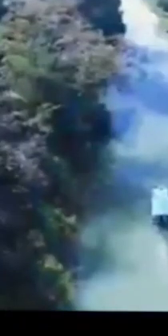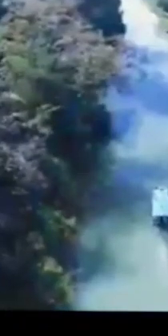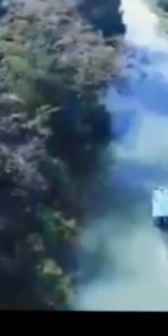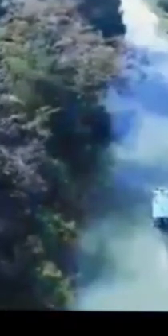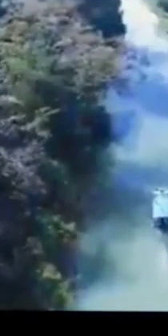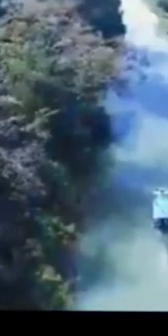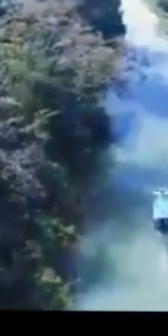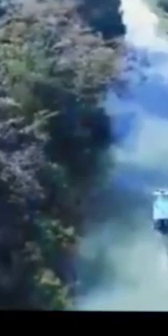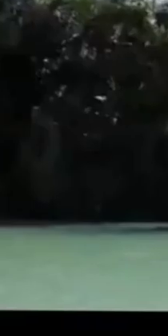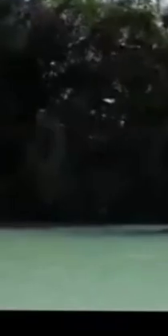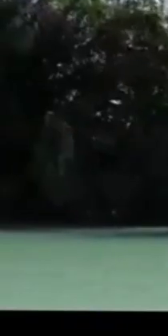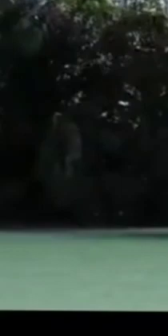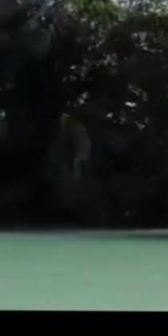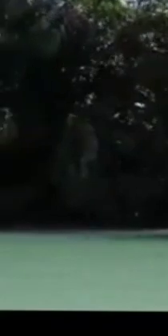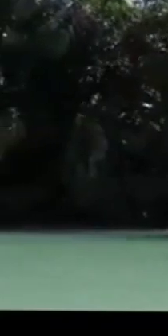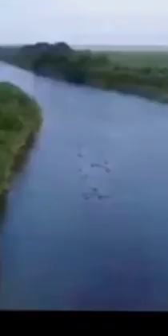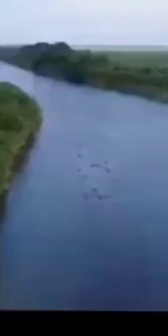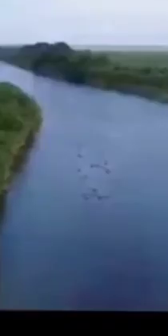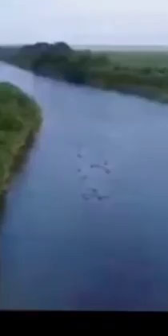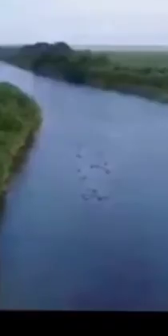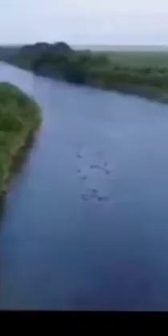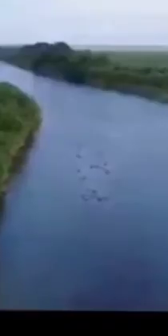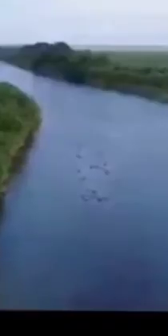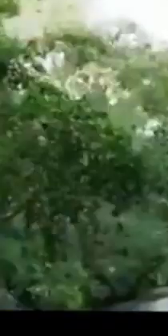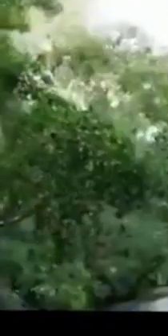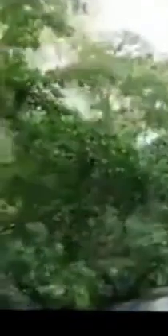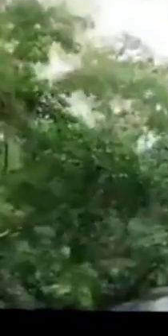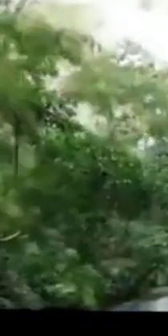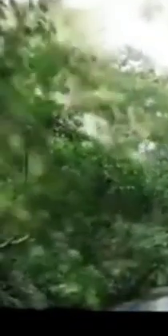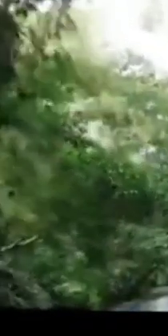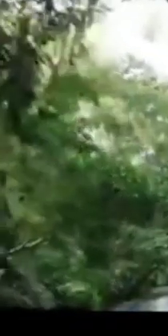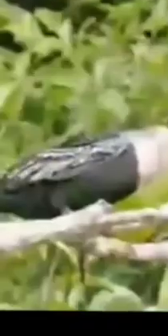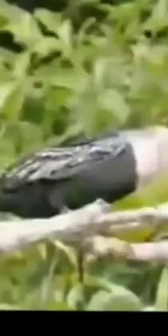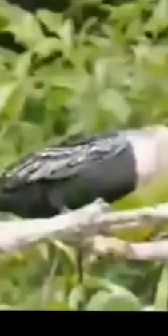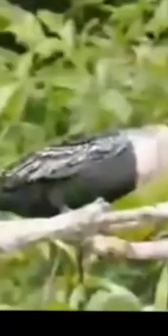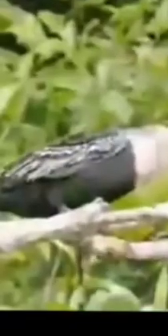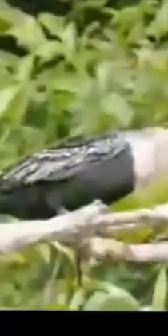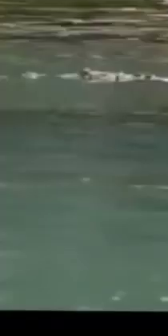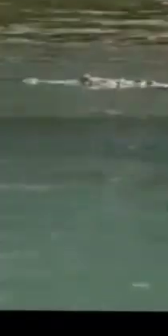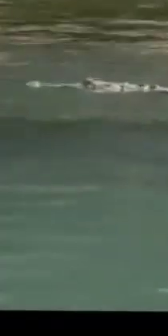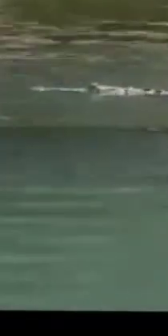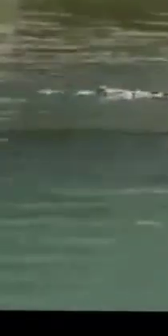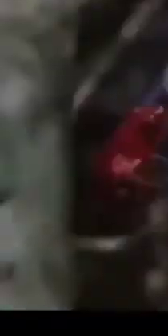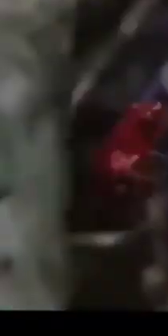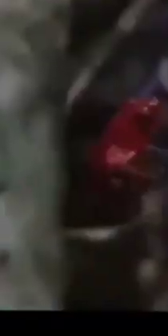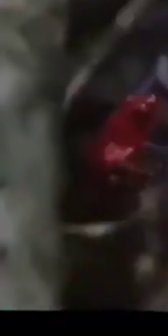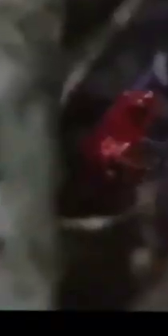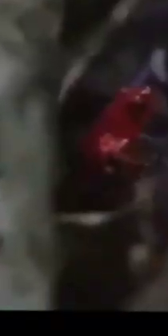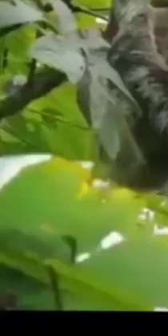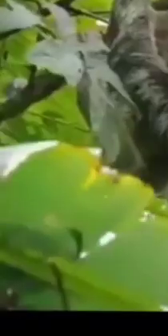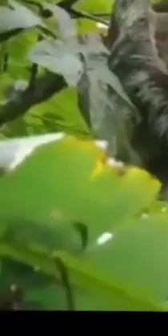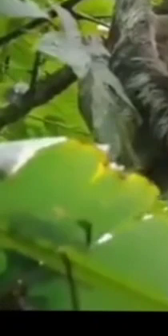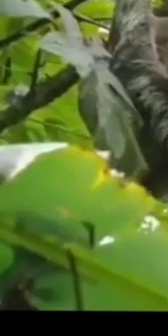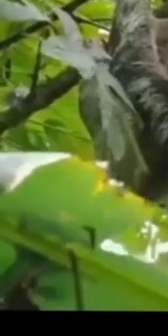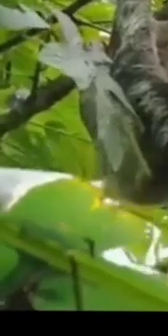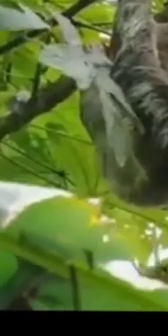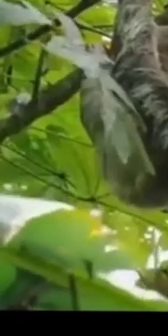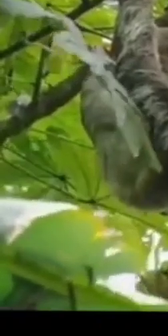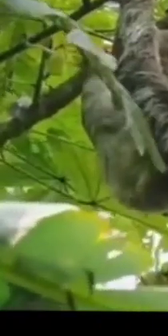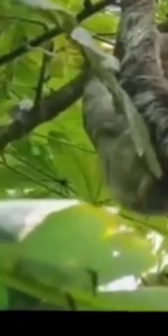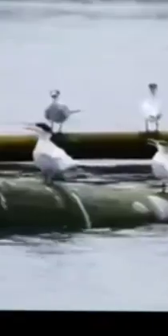de más de 10 subcuencas hídricas que riegan y sostienen la ampliamente diversa vida Tropical que matina contiene